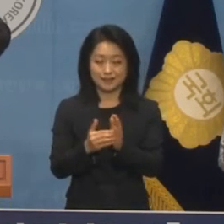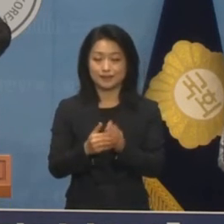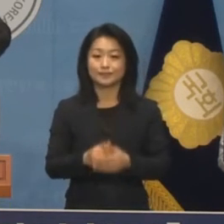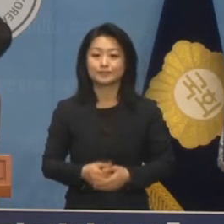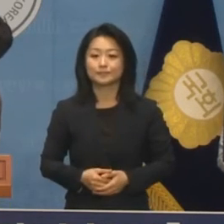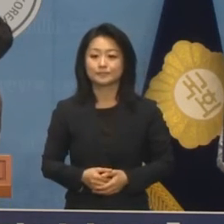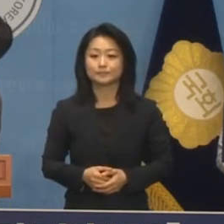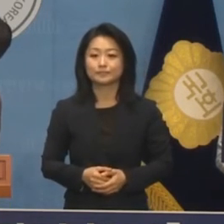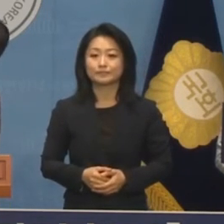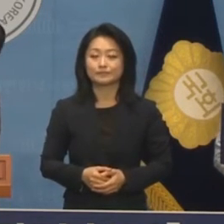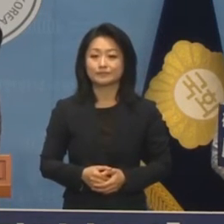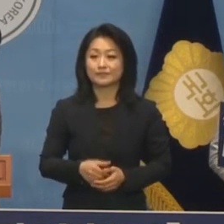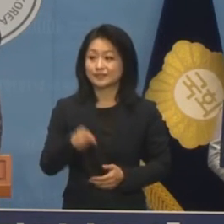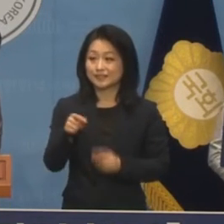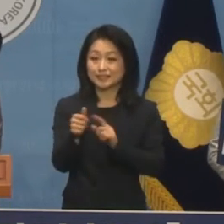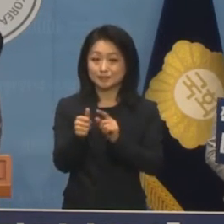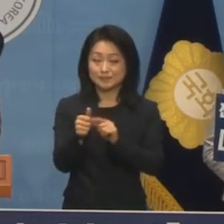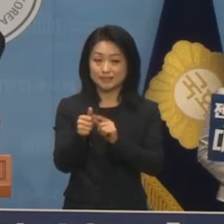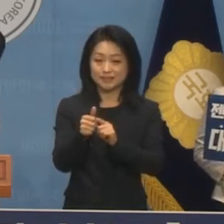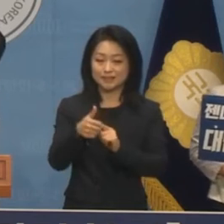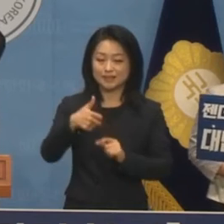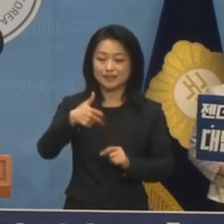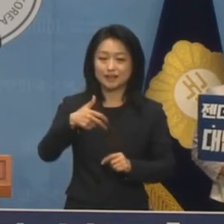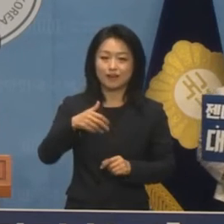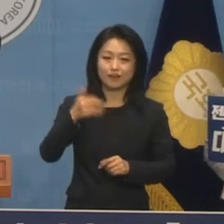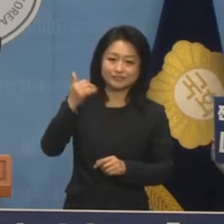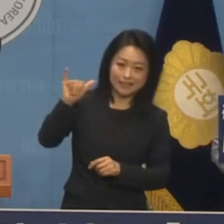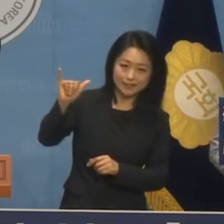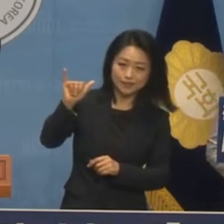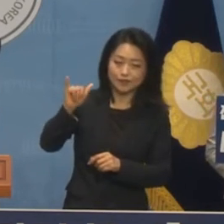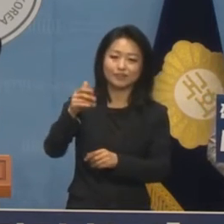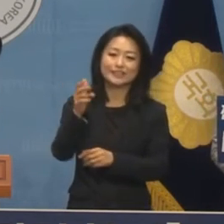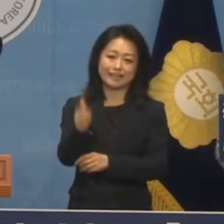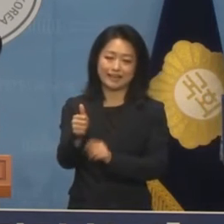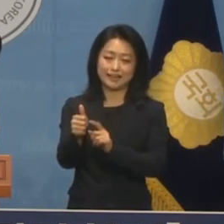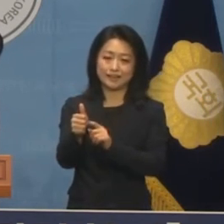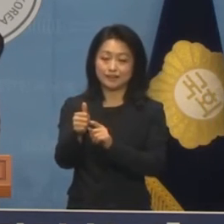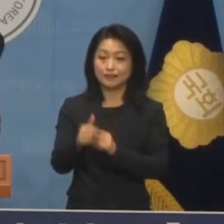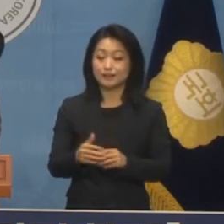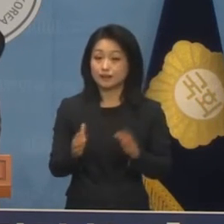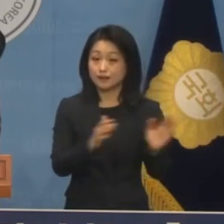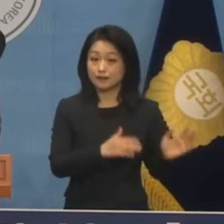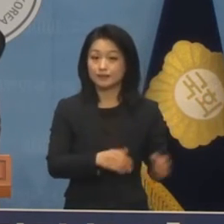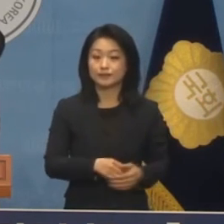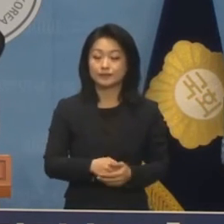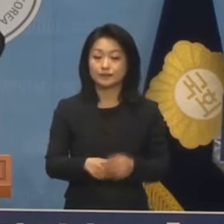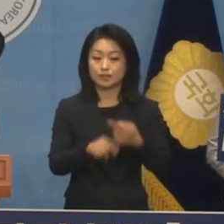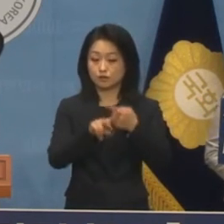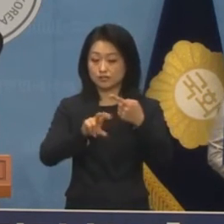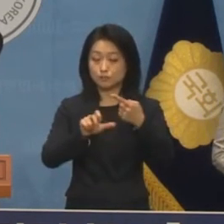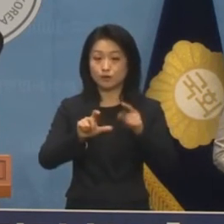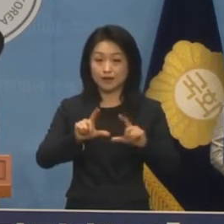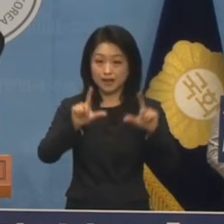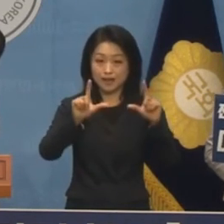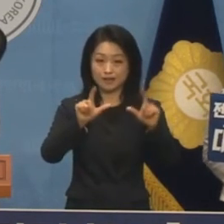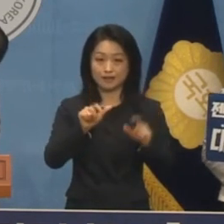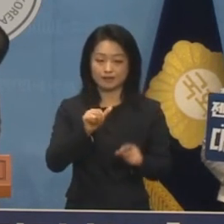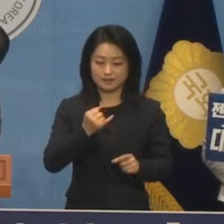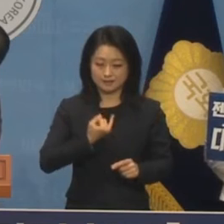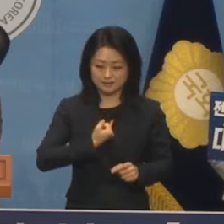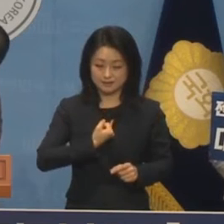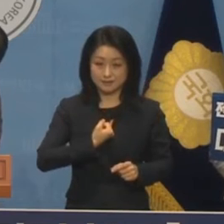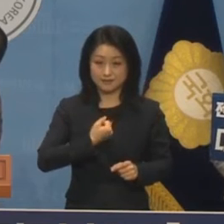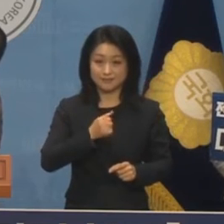보여줍니다. 이런 일이 지난 1월 25일 날 또 생겼어요. 트랜스젠더 남탕의